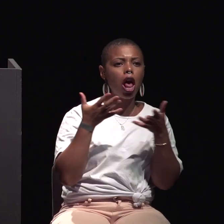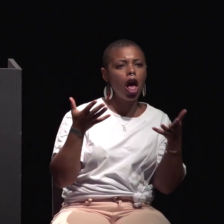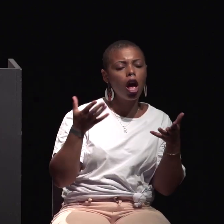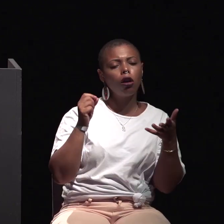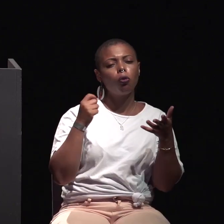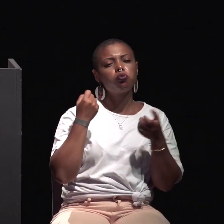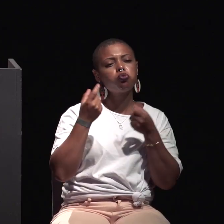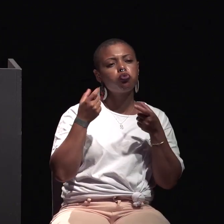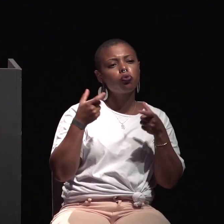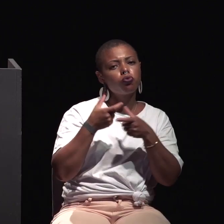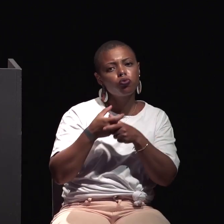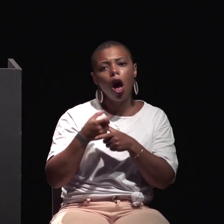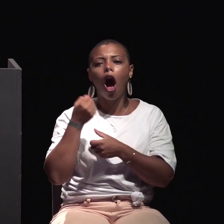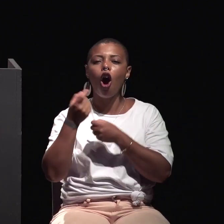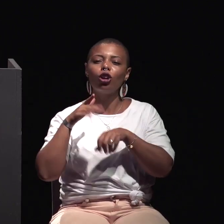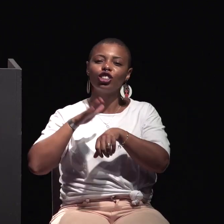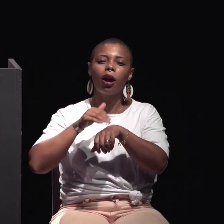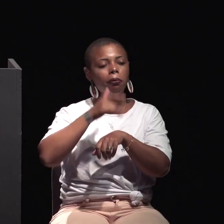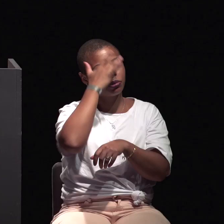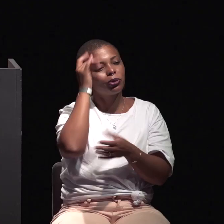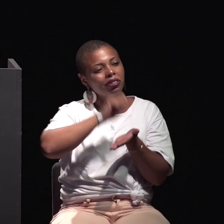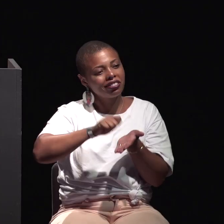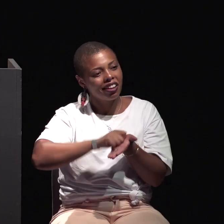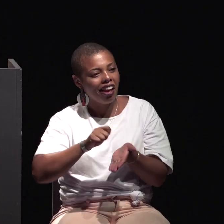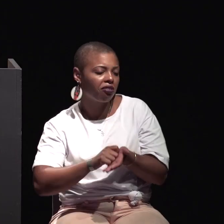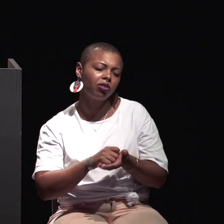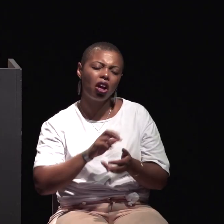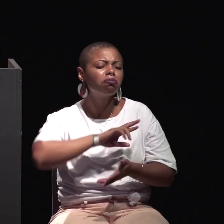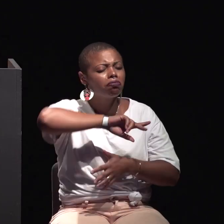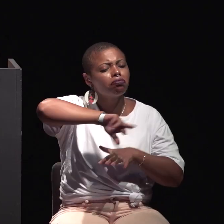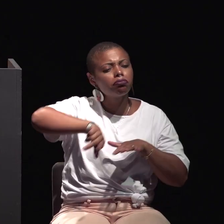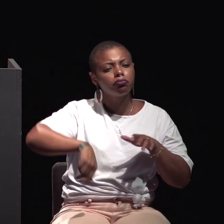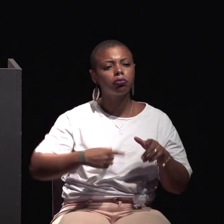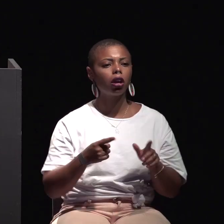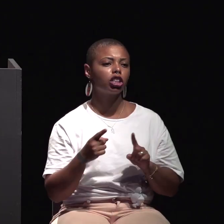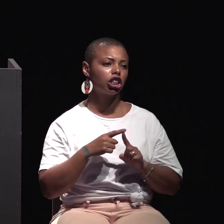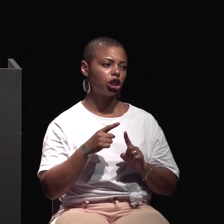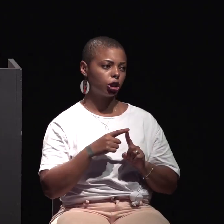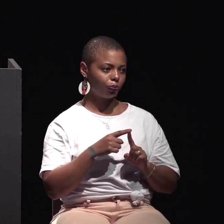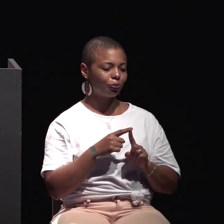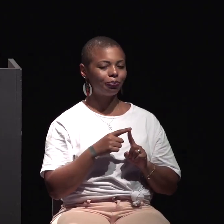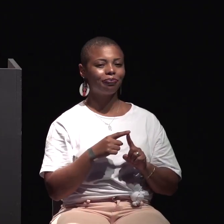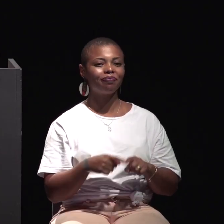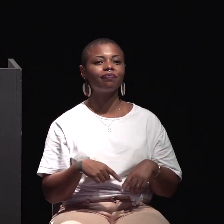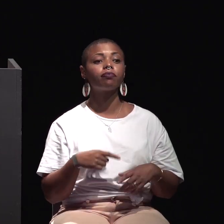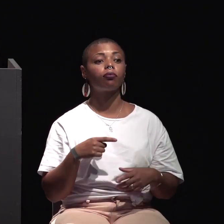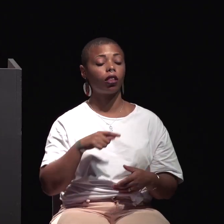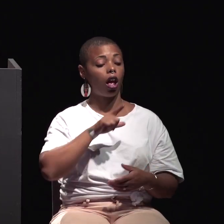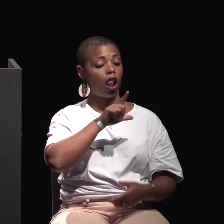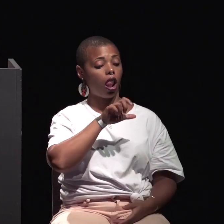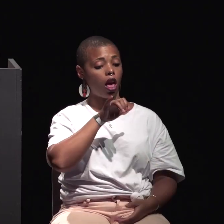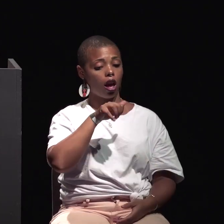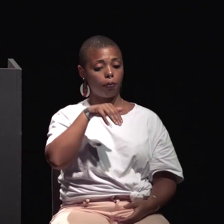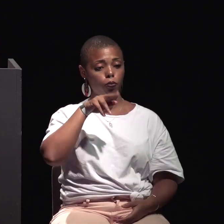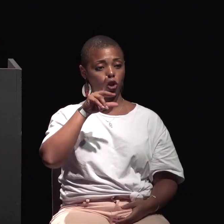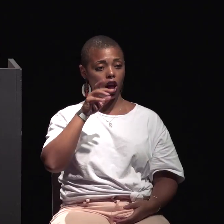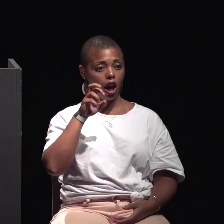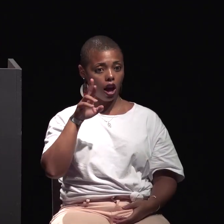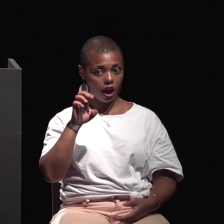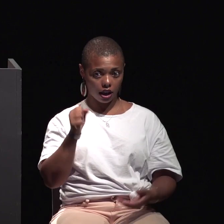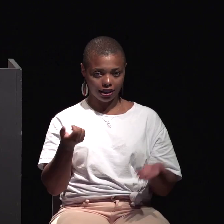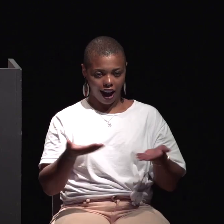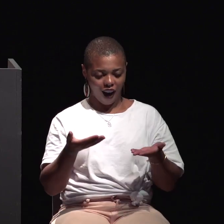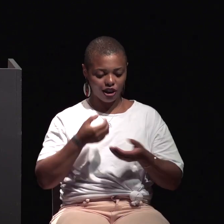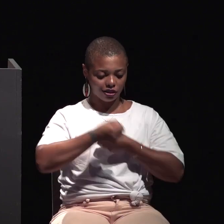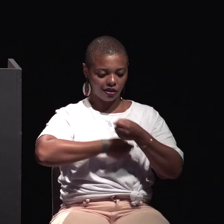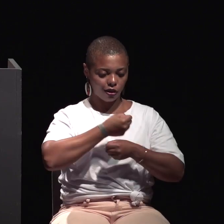autoras, enfim, é muito variado o formato. O Leia Mulheres fecha esse ano de 2019